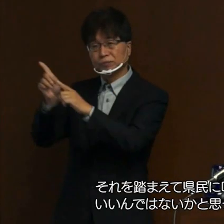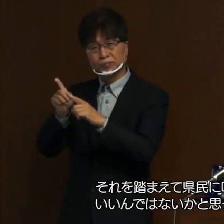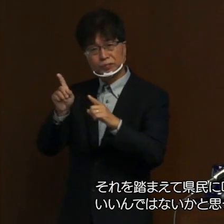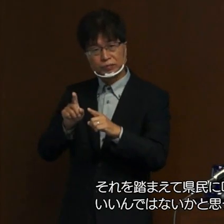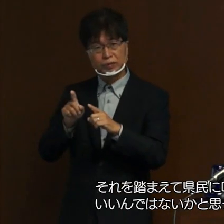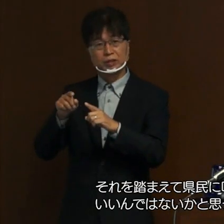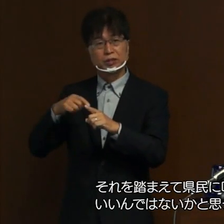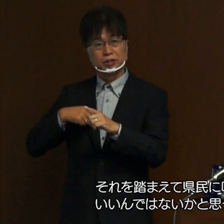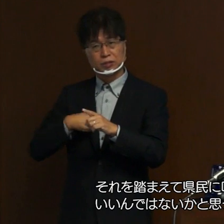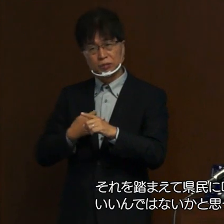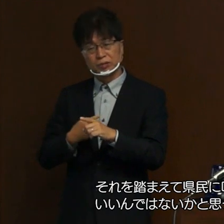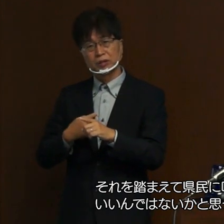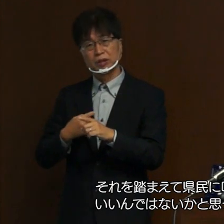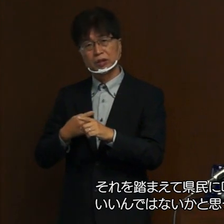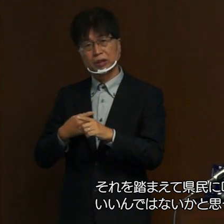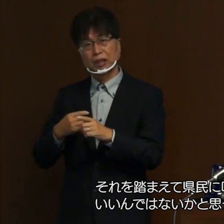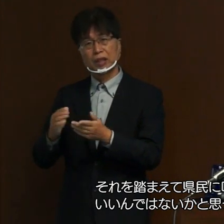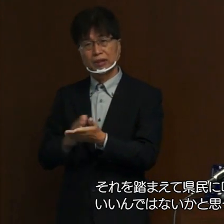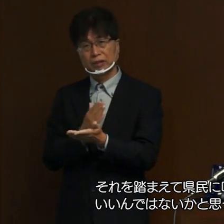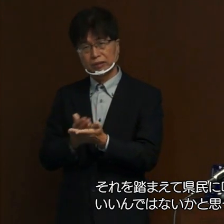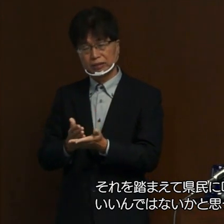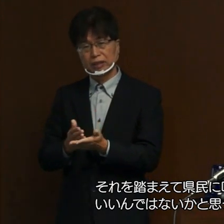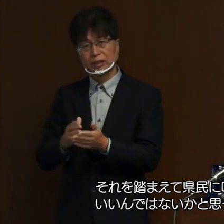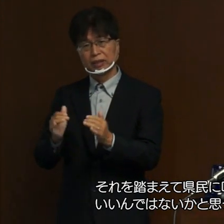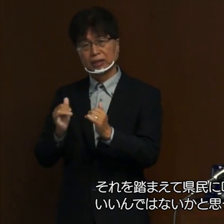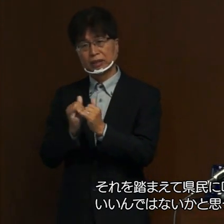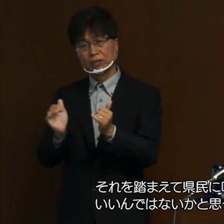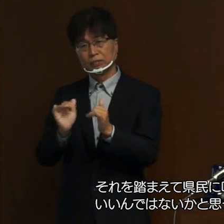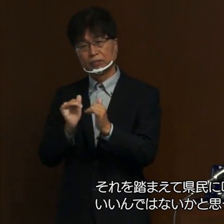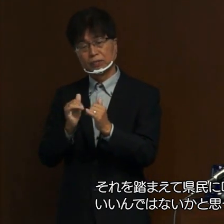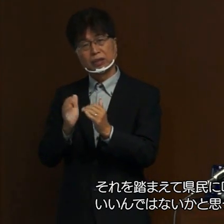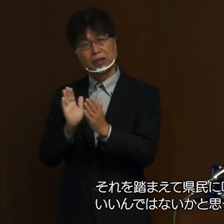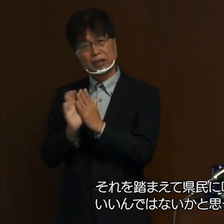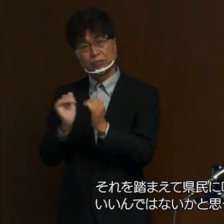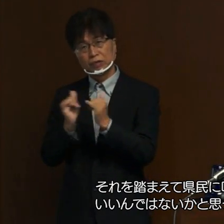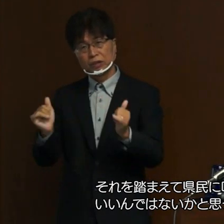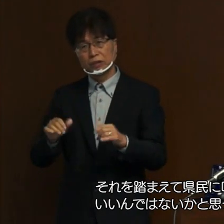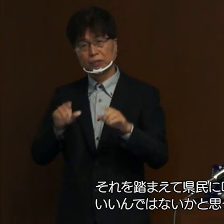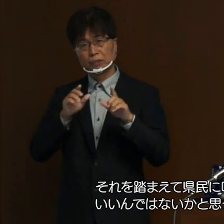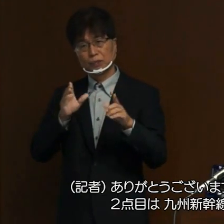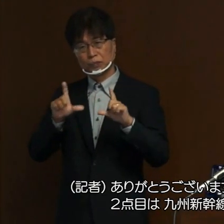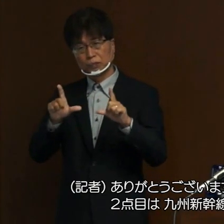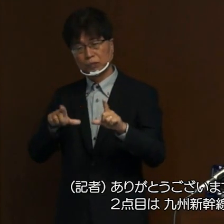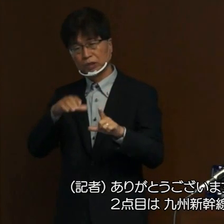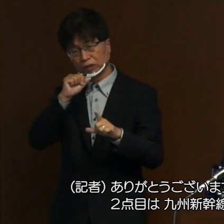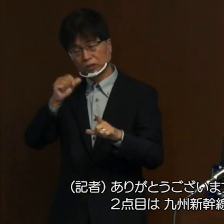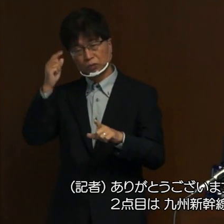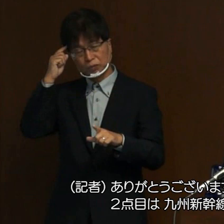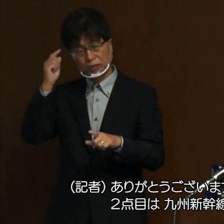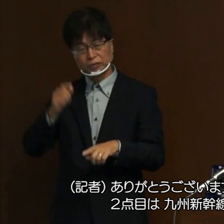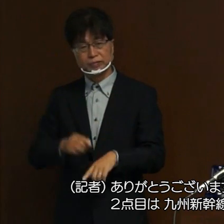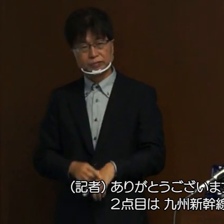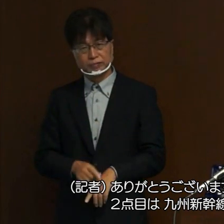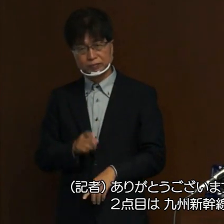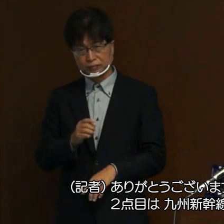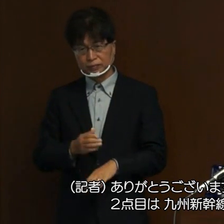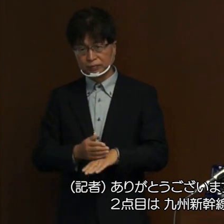それを踏まえて県民に呼びかけるという形がいいんではないかと思っております。 ありがとうございます。